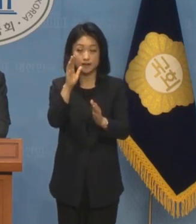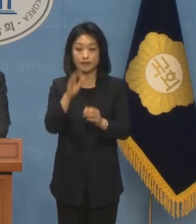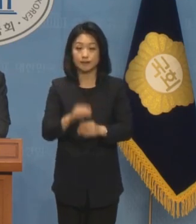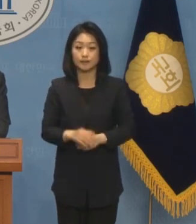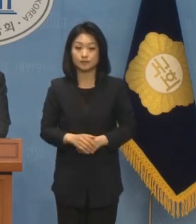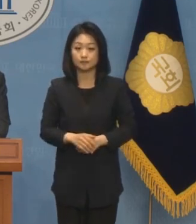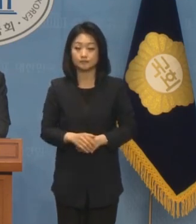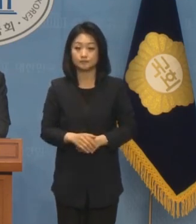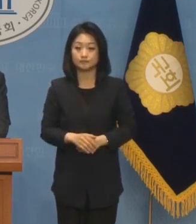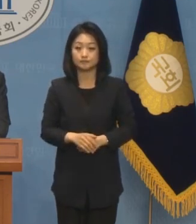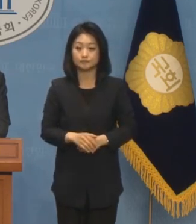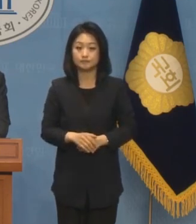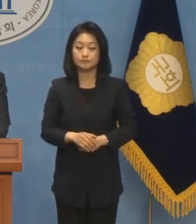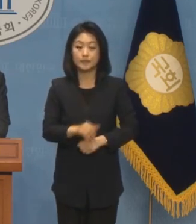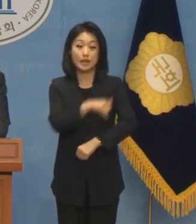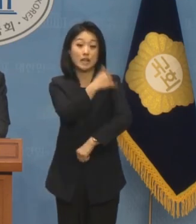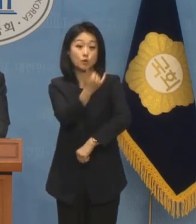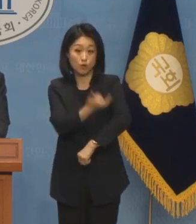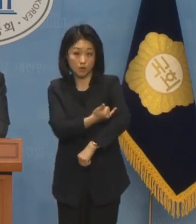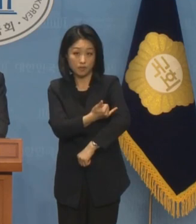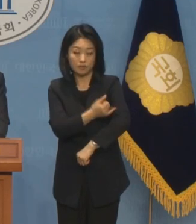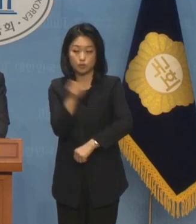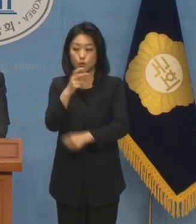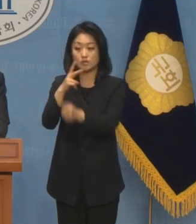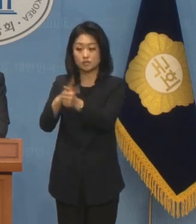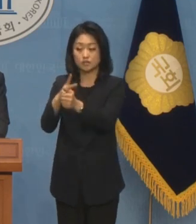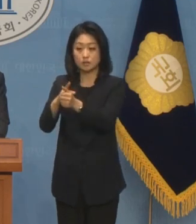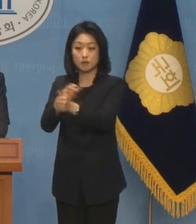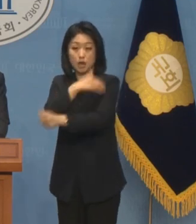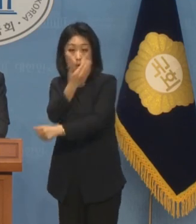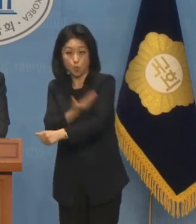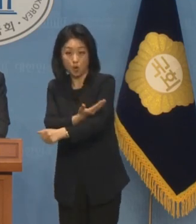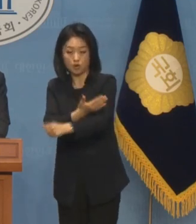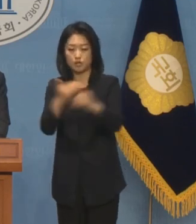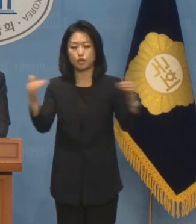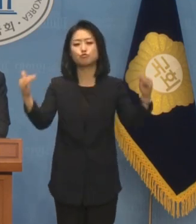어 학생인권과 그리고 교권의